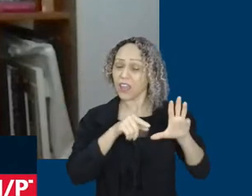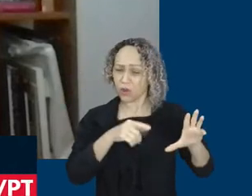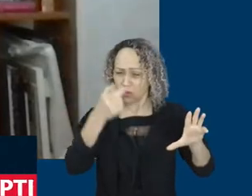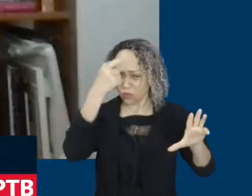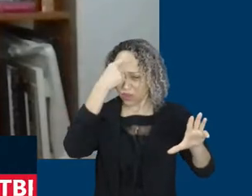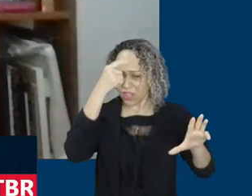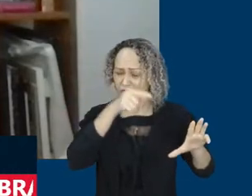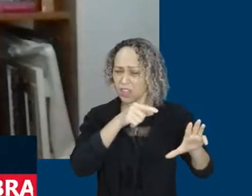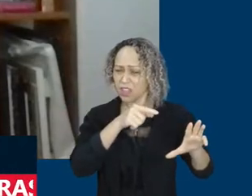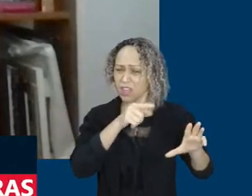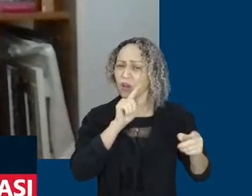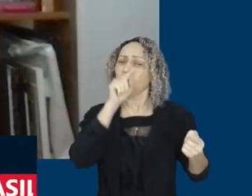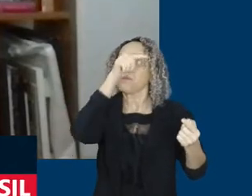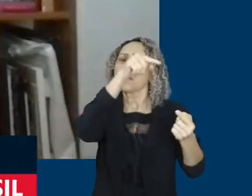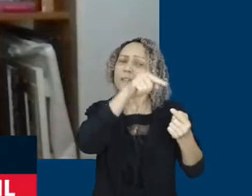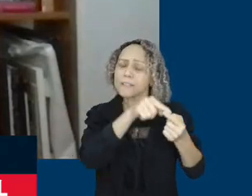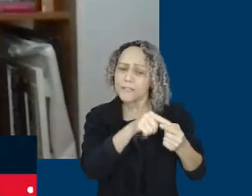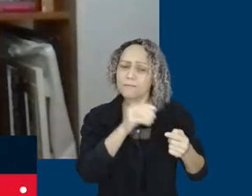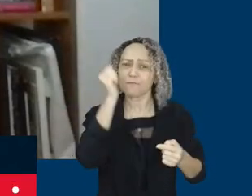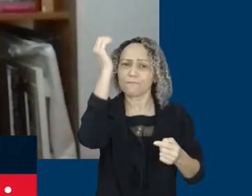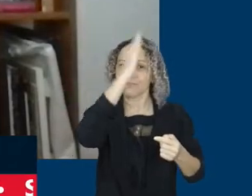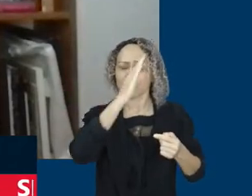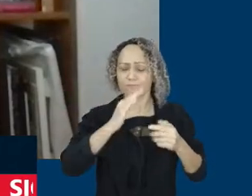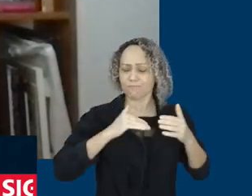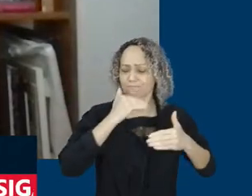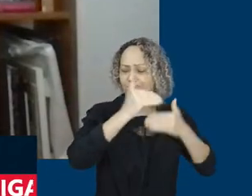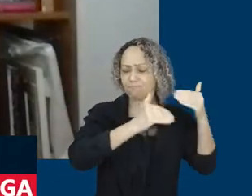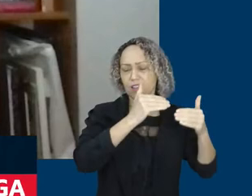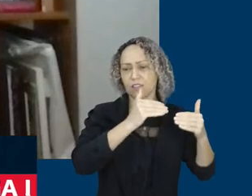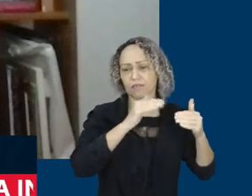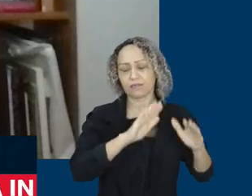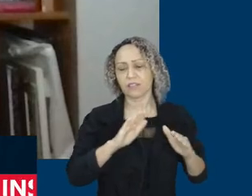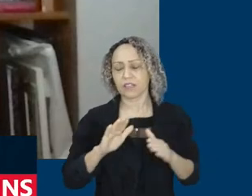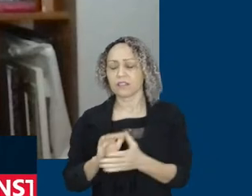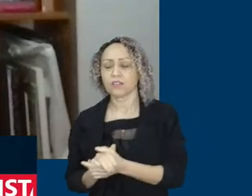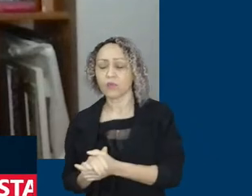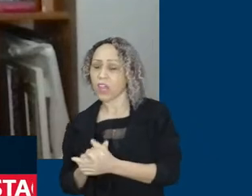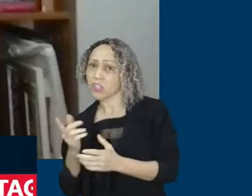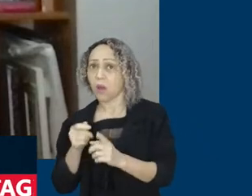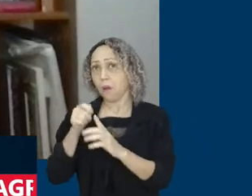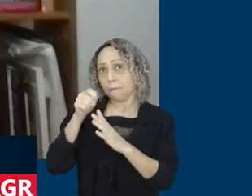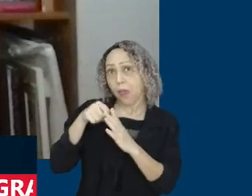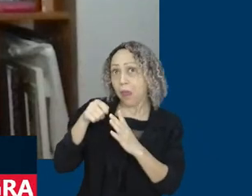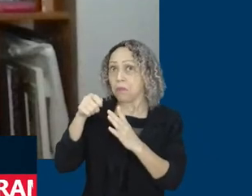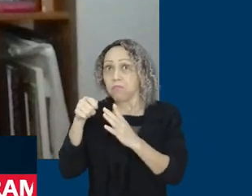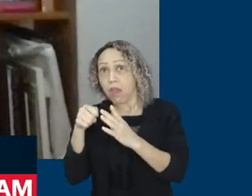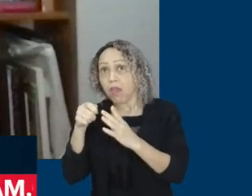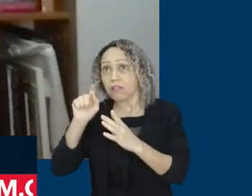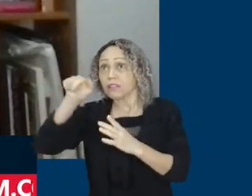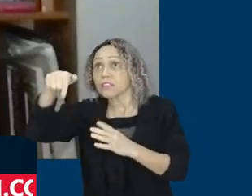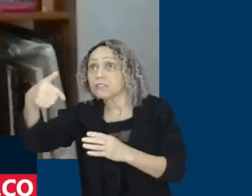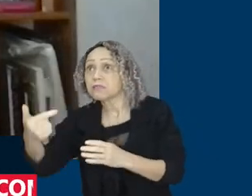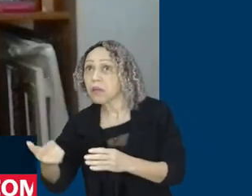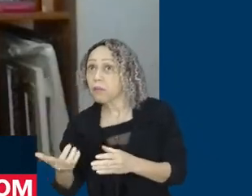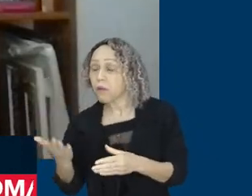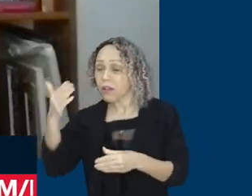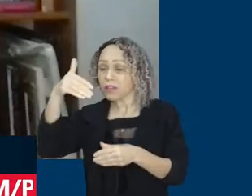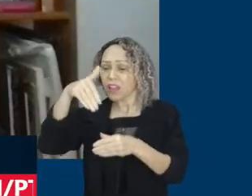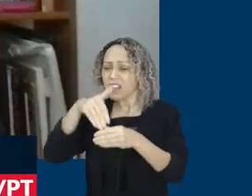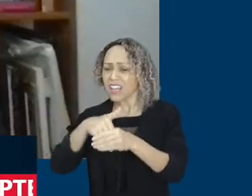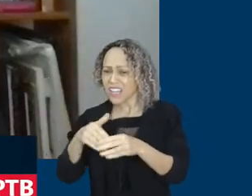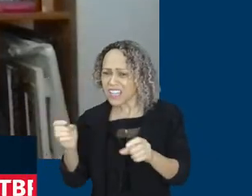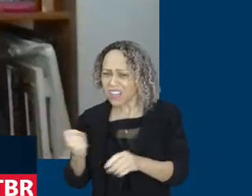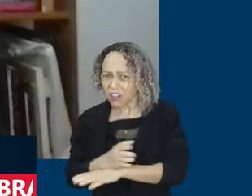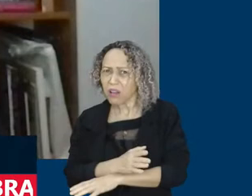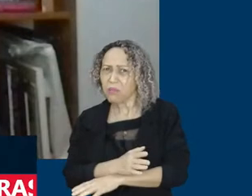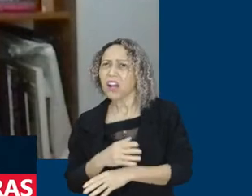país, né? E não para um mês, que é o que eles fazem. O que é esse mês? O que é o mês que vem? Depois das eleições a gente vê como é que fica. Nós não, nós